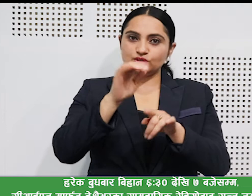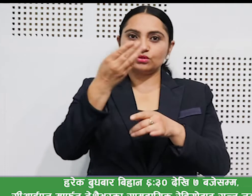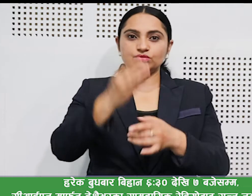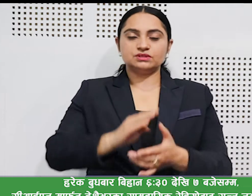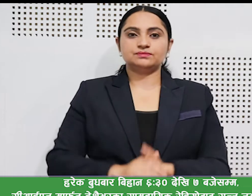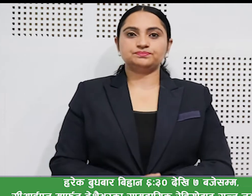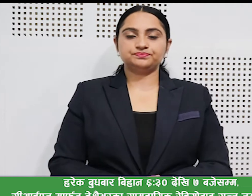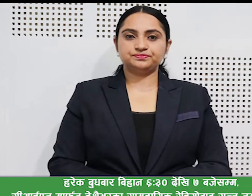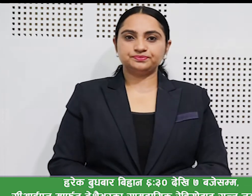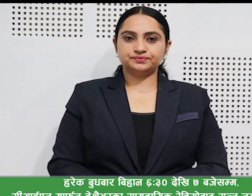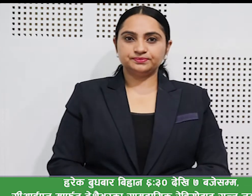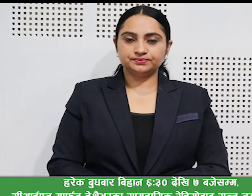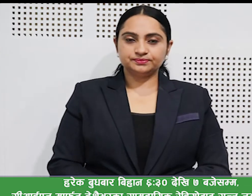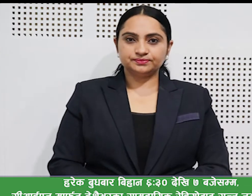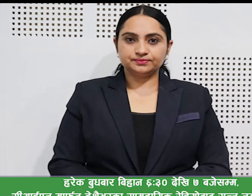सक्नुहुनेछ।